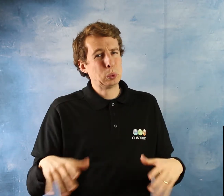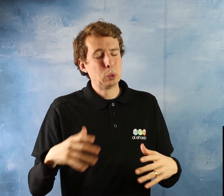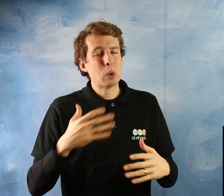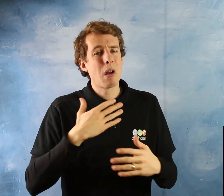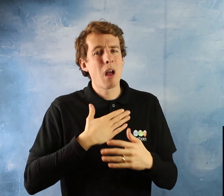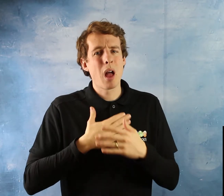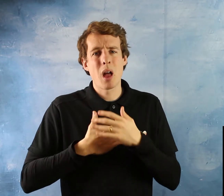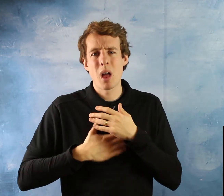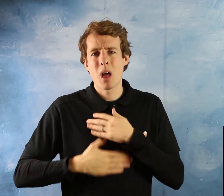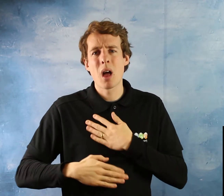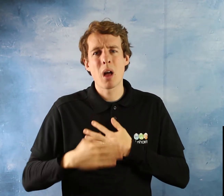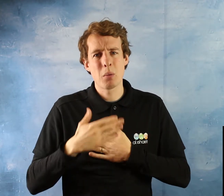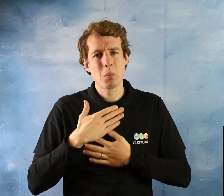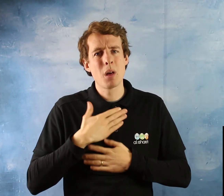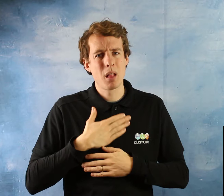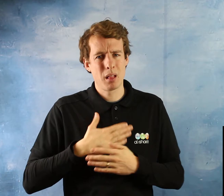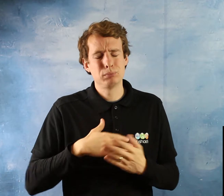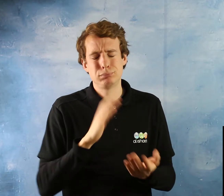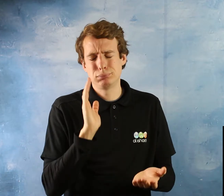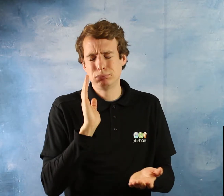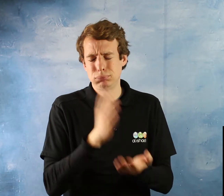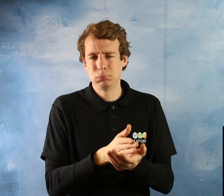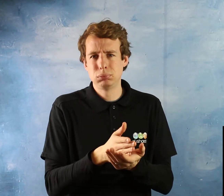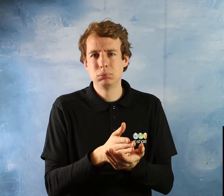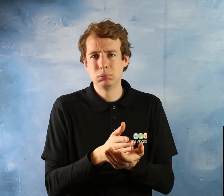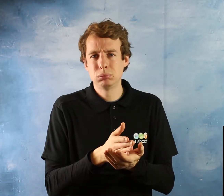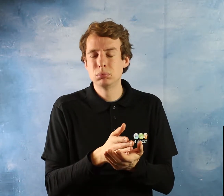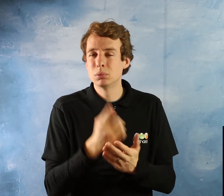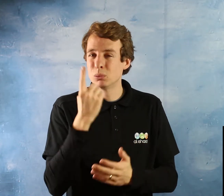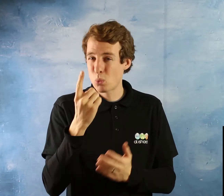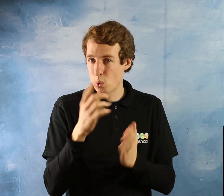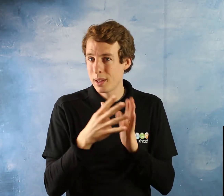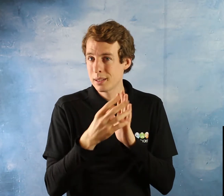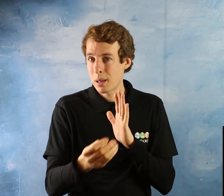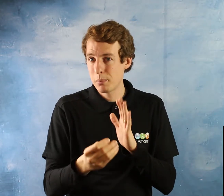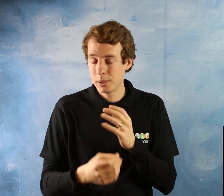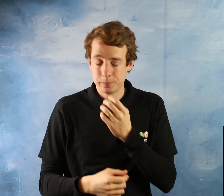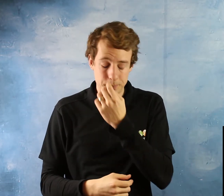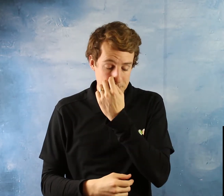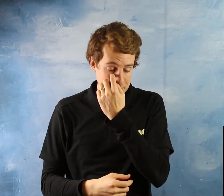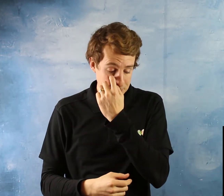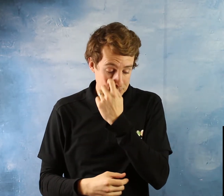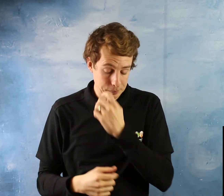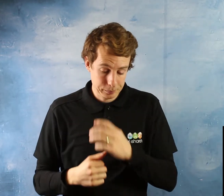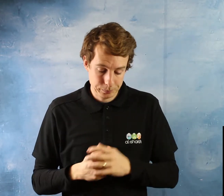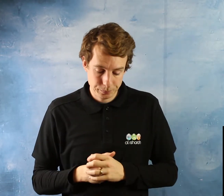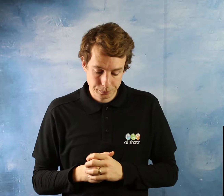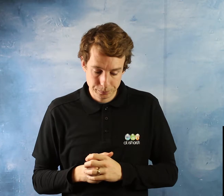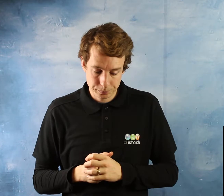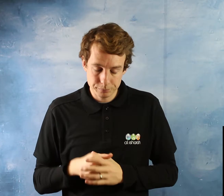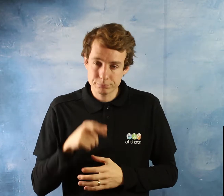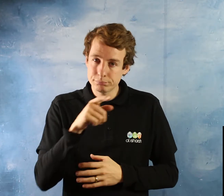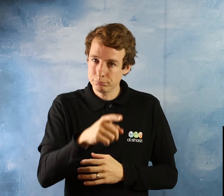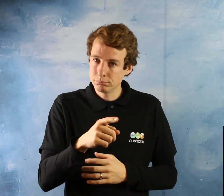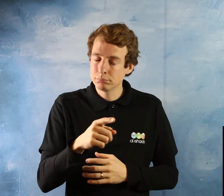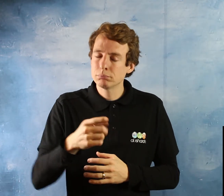مَرَّ رَسُولُ اللَّهِ صَلَّى اللَّهُ عَلَيْهِ وَسَلَّمَ عَلَى سِبْيَانٍ فَسَلَّمَ عَلَيْهِ. That once Prophet sallallahu alaihi wasallam was going through a group